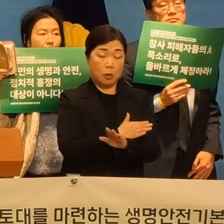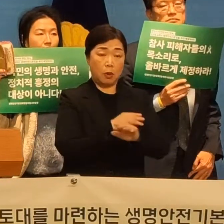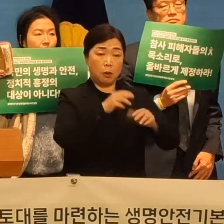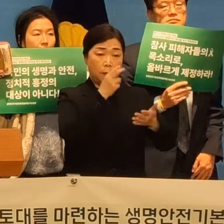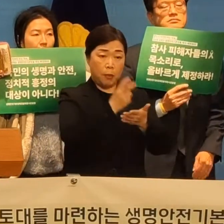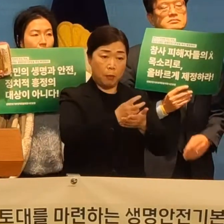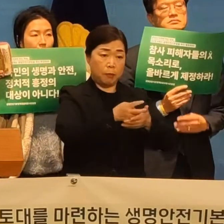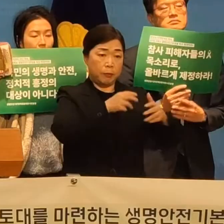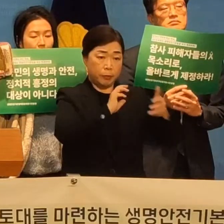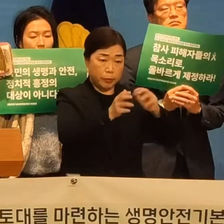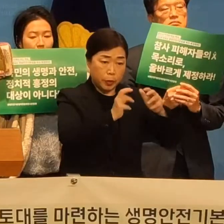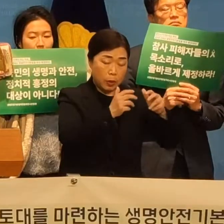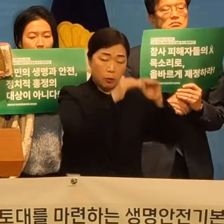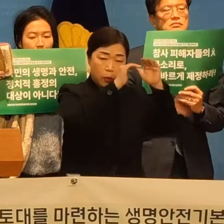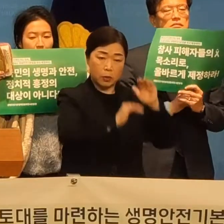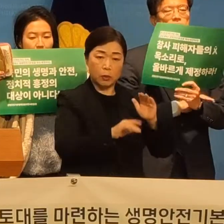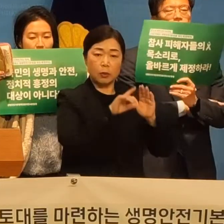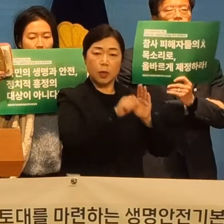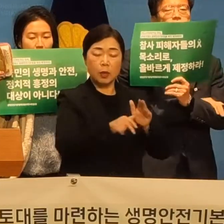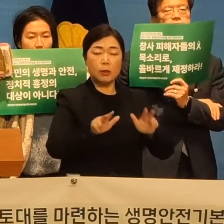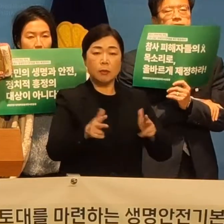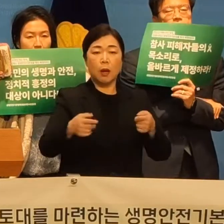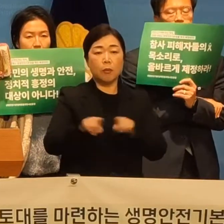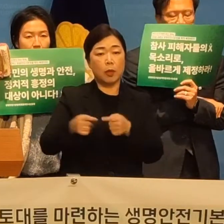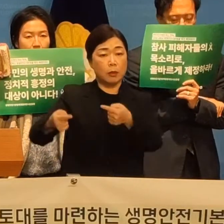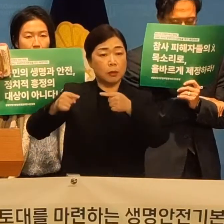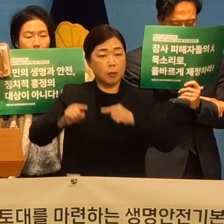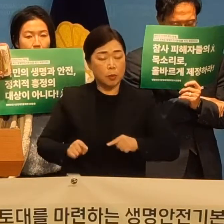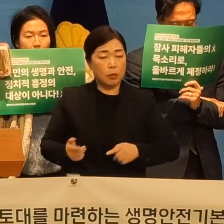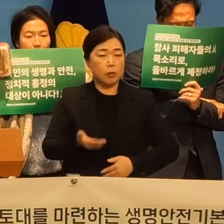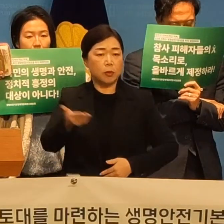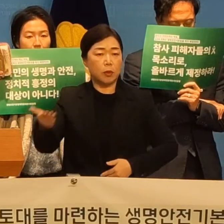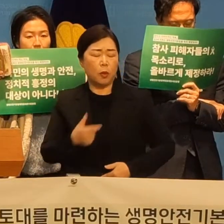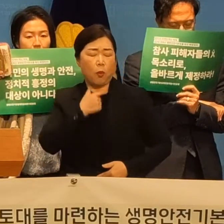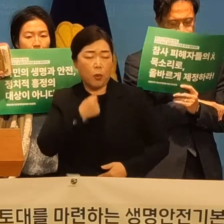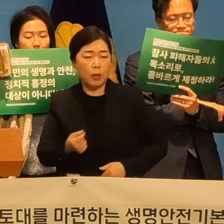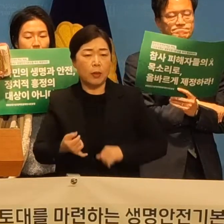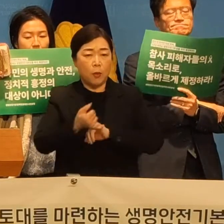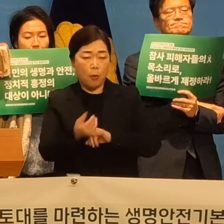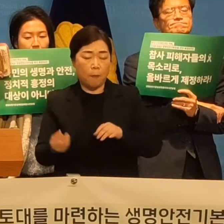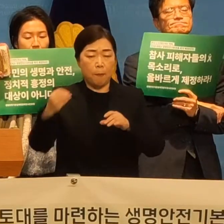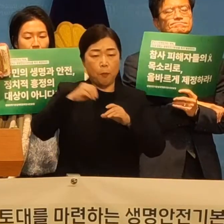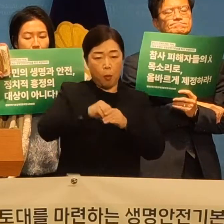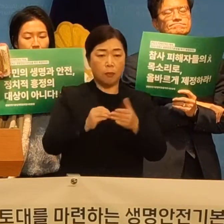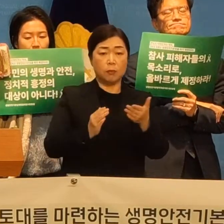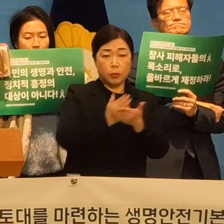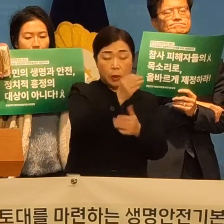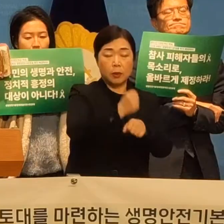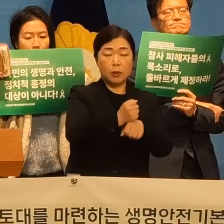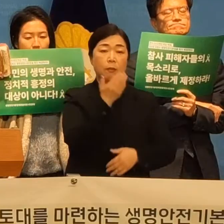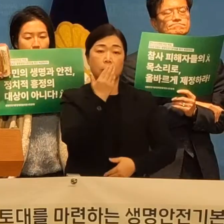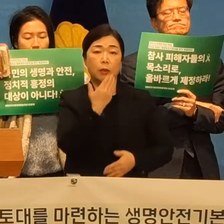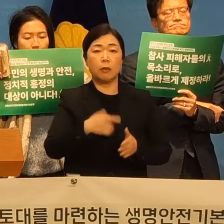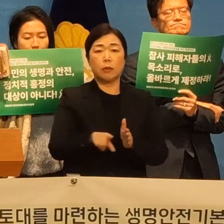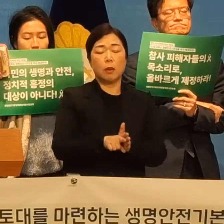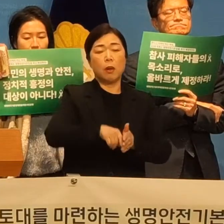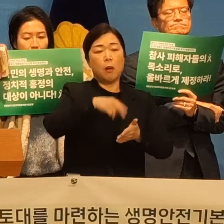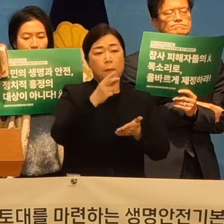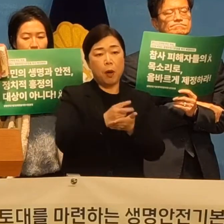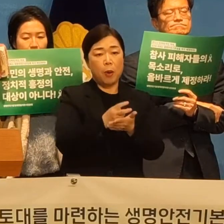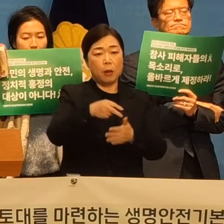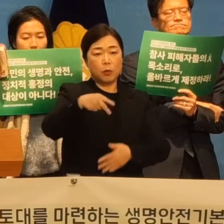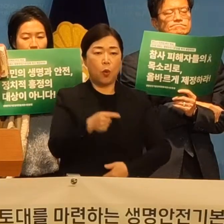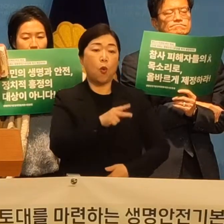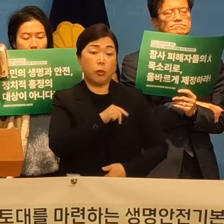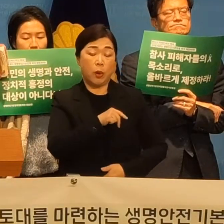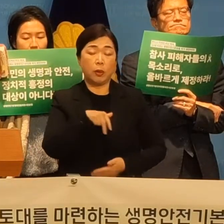시작되는 법안 심사 과정에서 이 자리에 함께 해주신 많은 분들의 염원이 반드시 실현되도록 법안심사